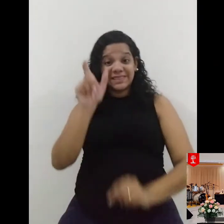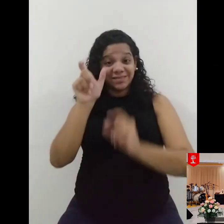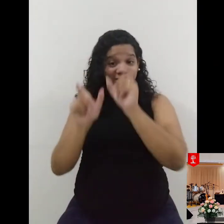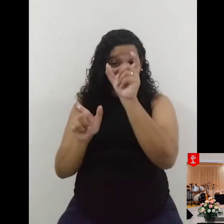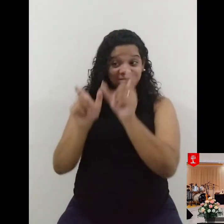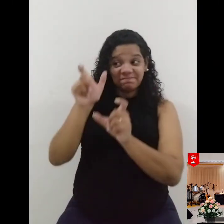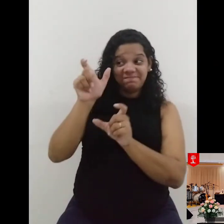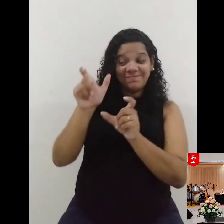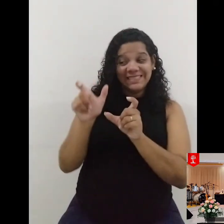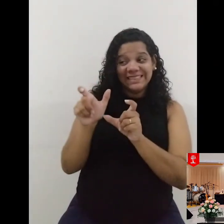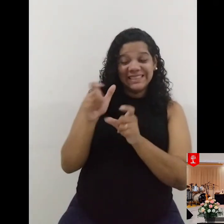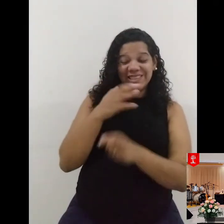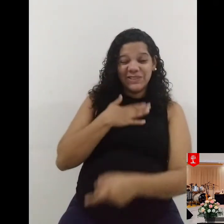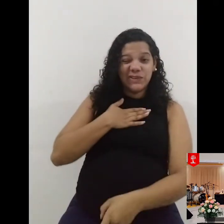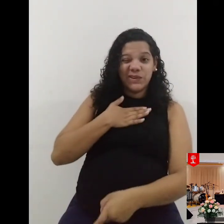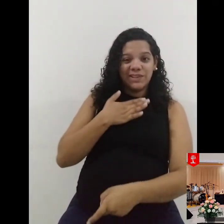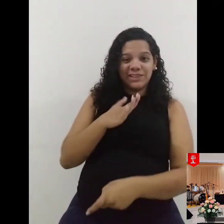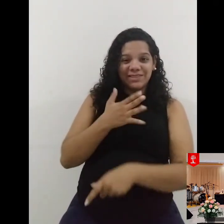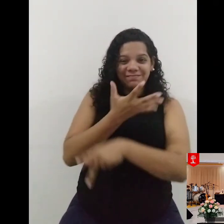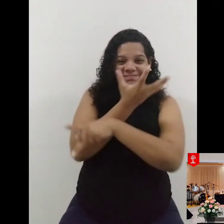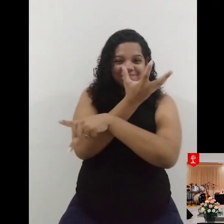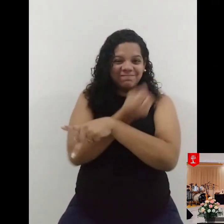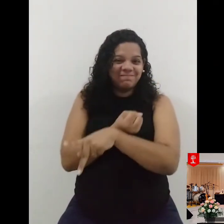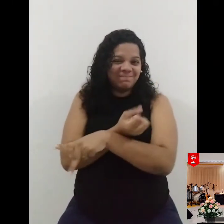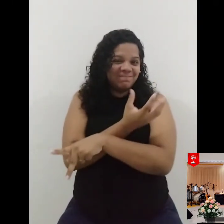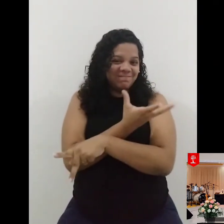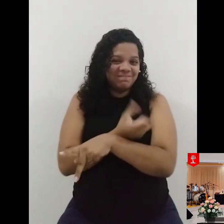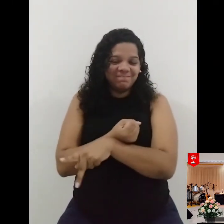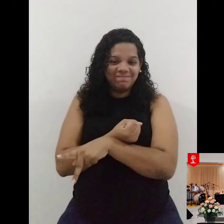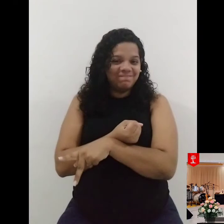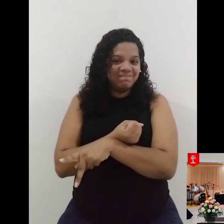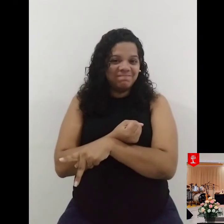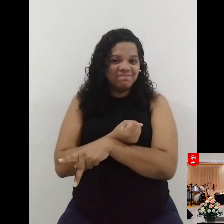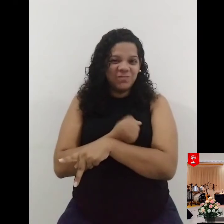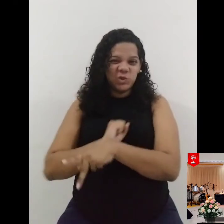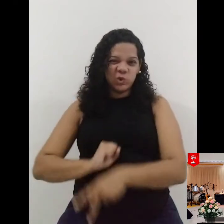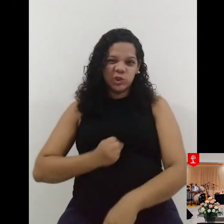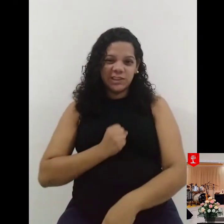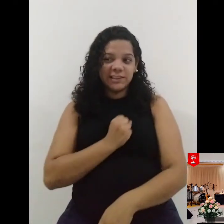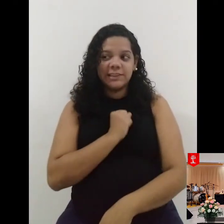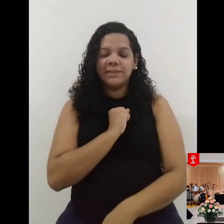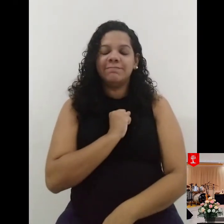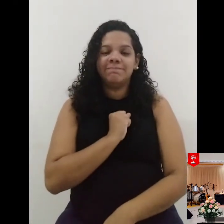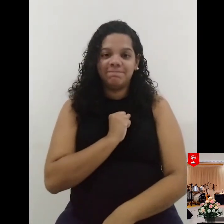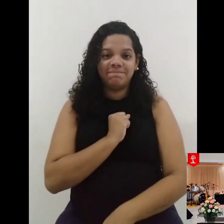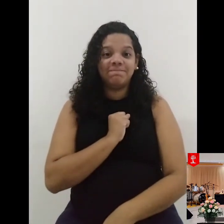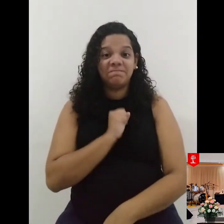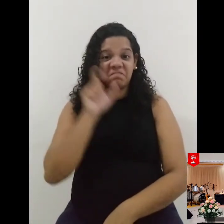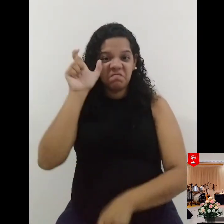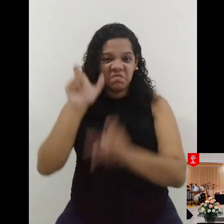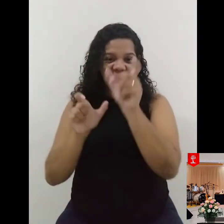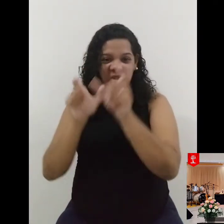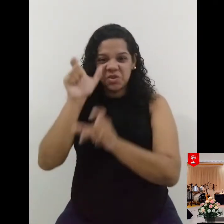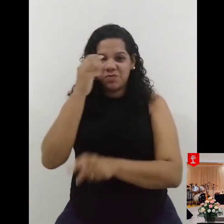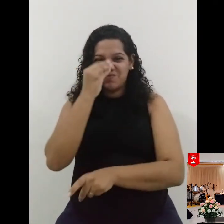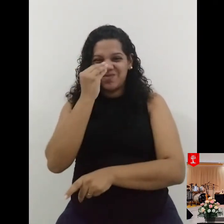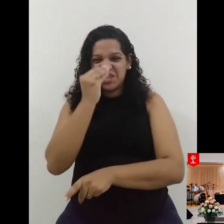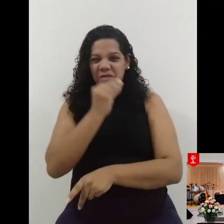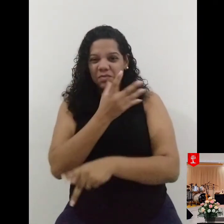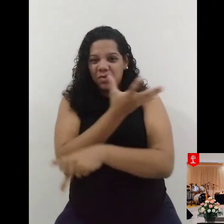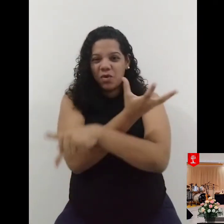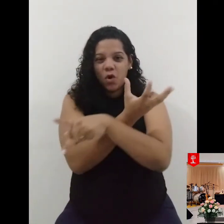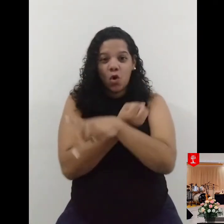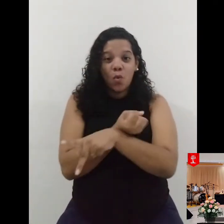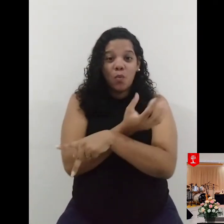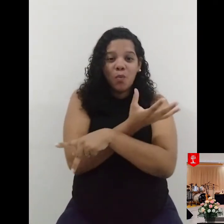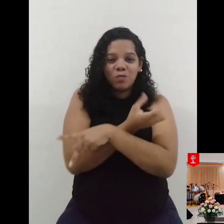ainda acrescentavam mais, eles roubavam. Nós temos a experiência de Zaqueu, que era um cobrador de impostos, que